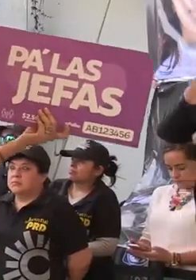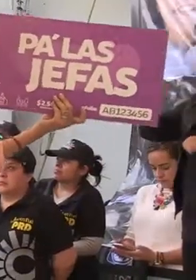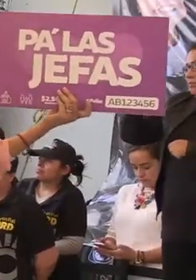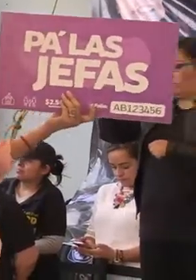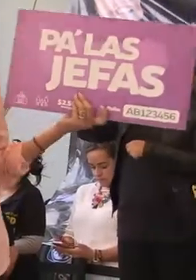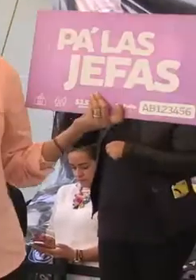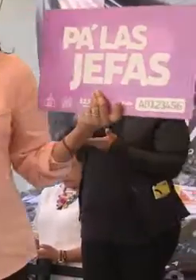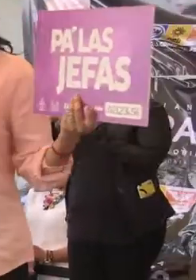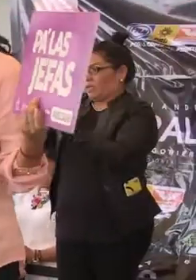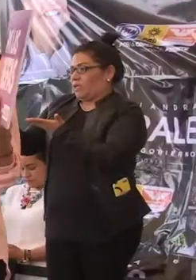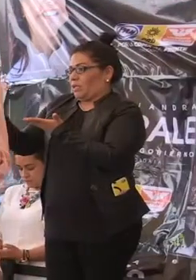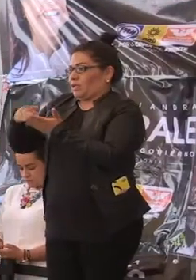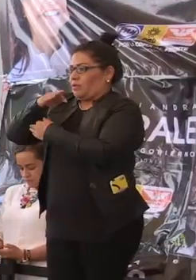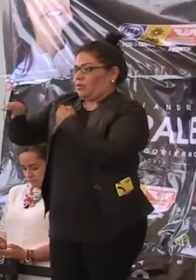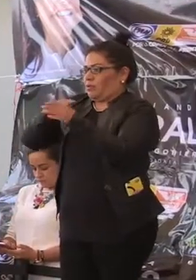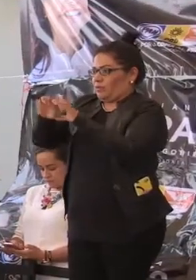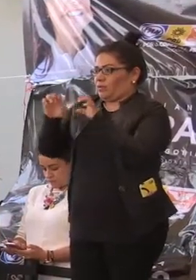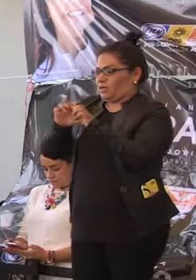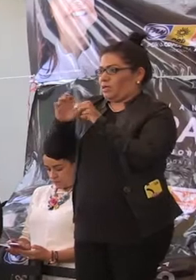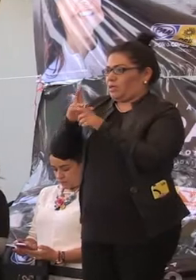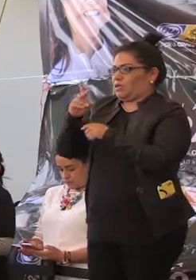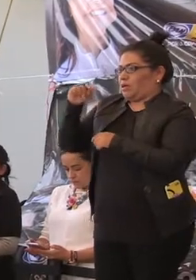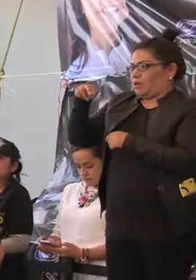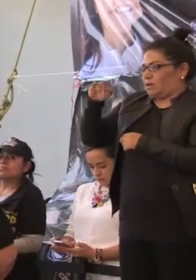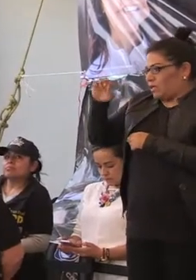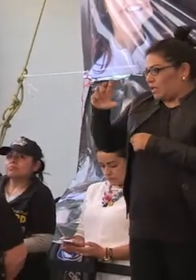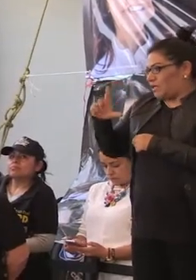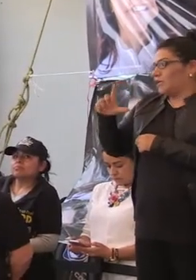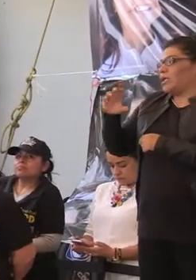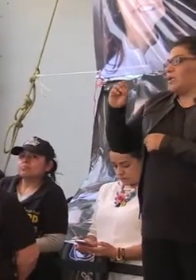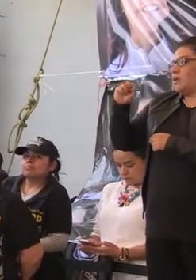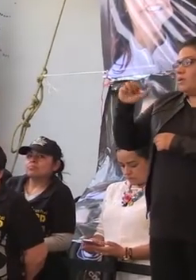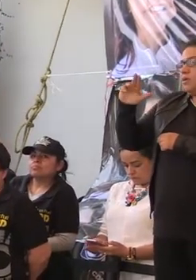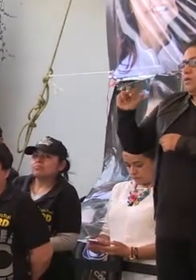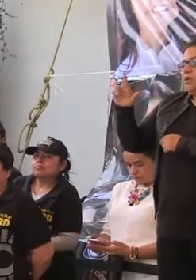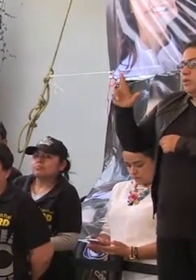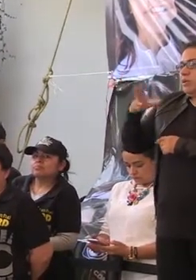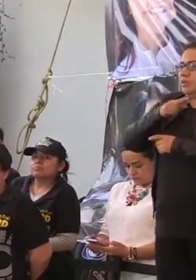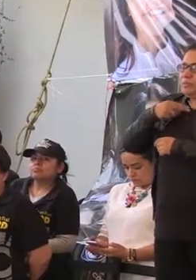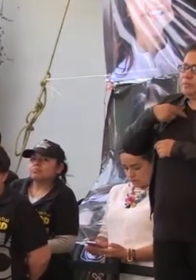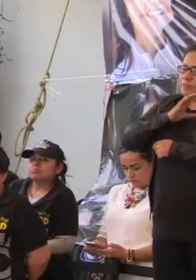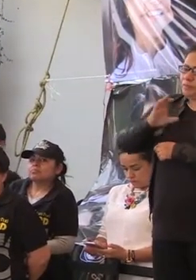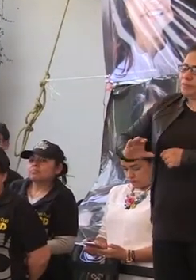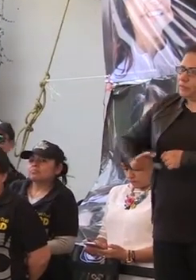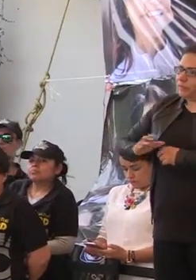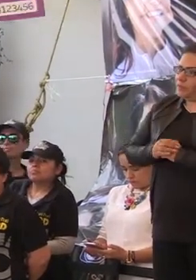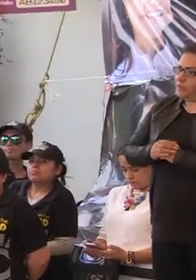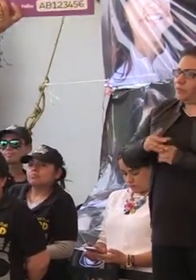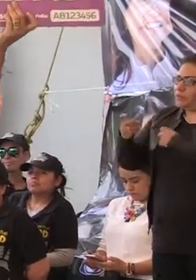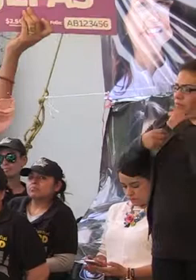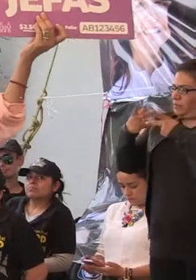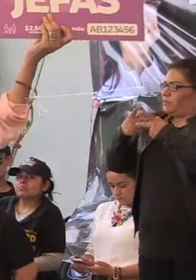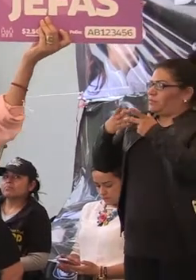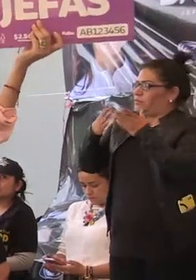a dejarle a Ana Julia y a todo este equipo, a Daniel, a Oscar, a todos estos nuestros candidatos, les vamos